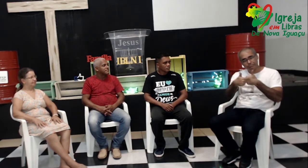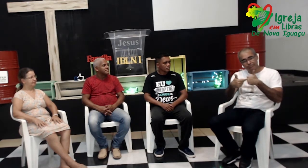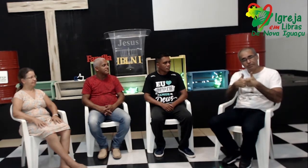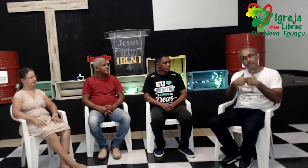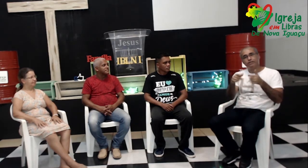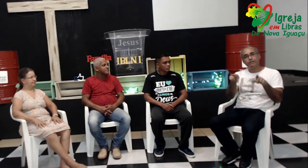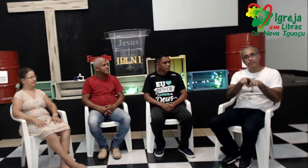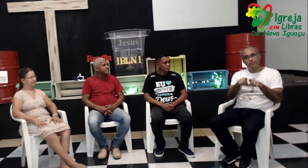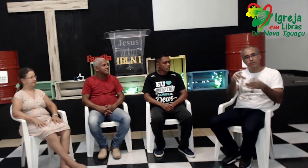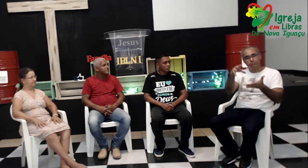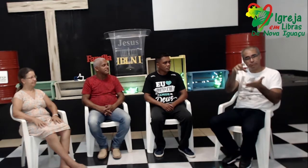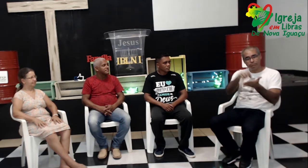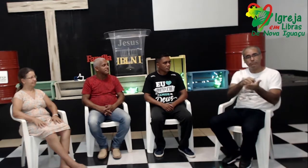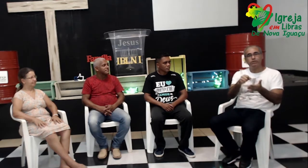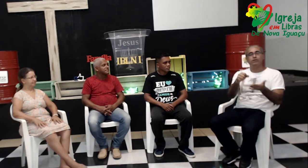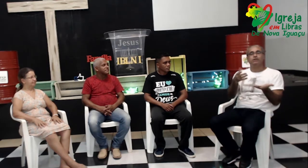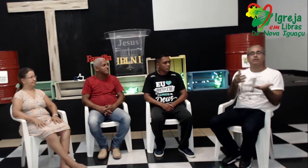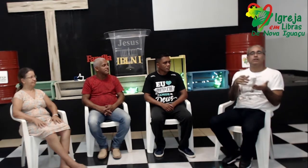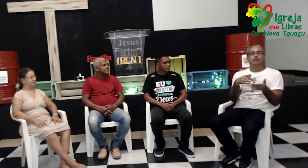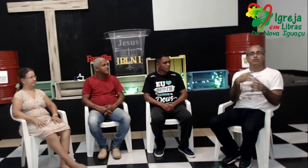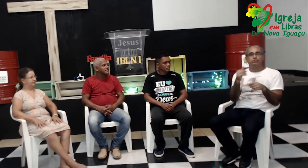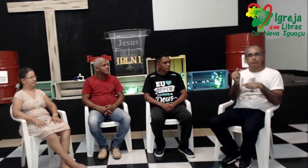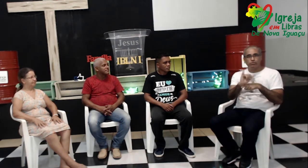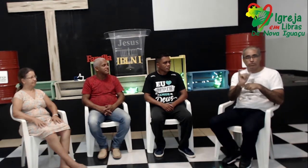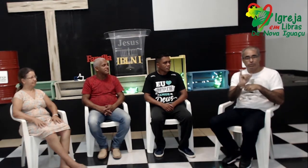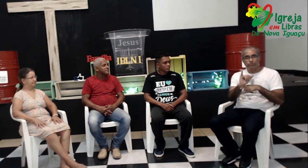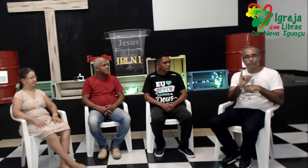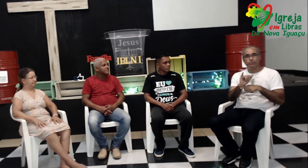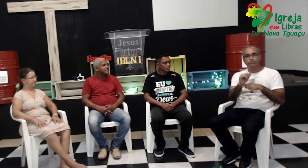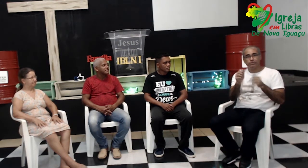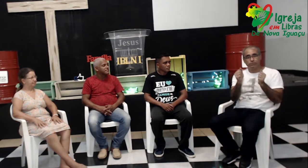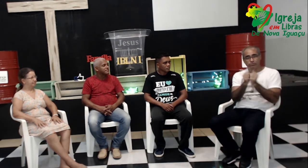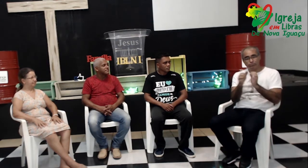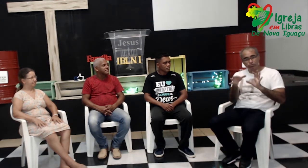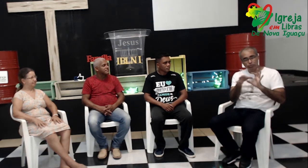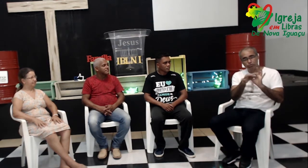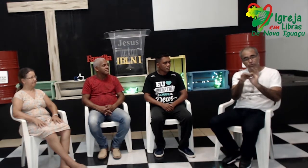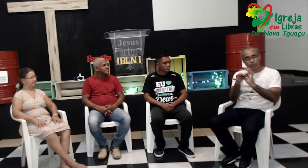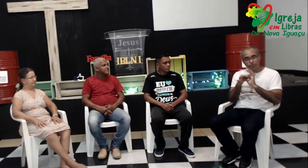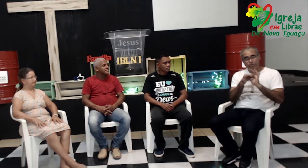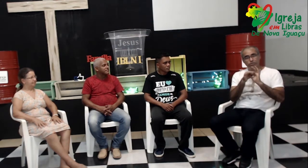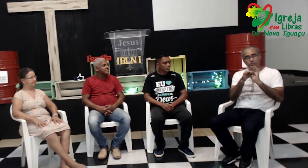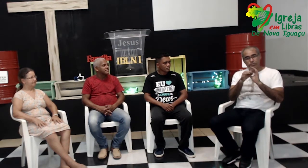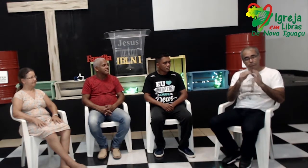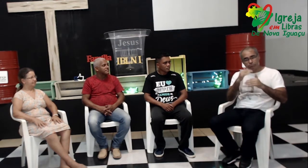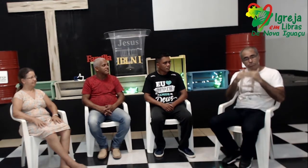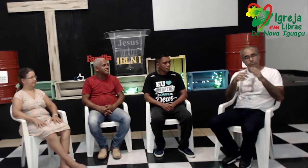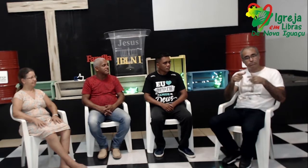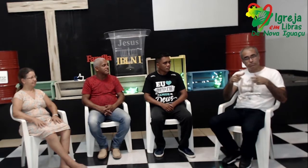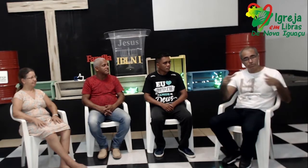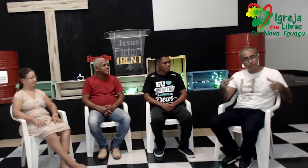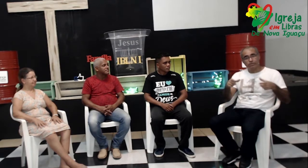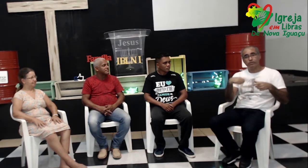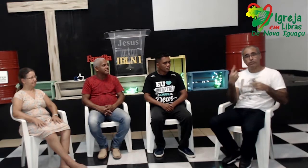nosso canal, curtir as nossas lives, se estar junto conosco para que você